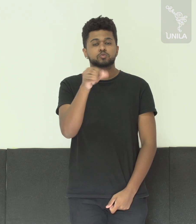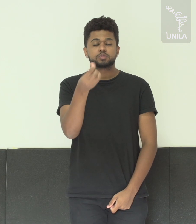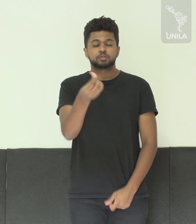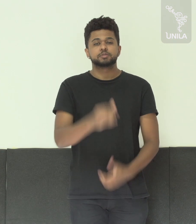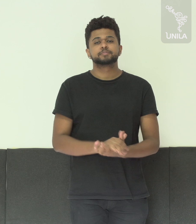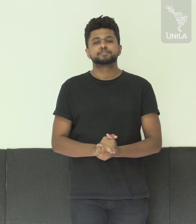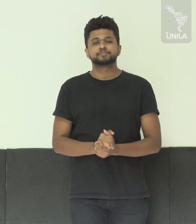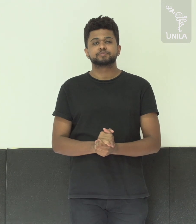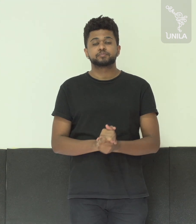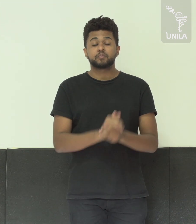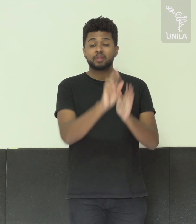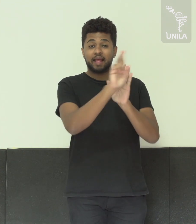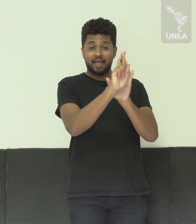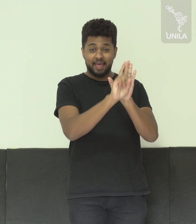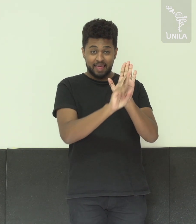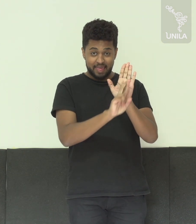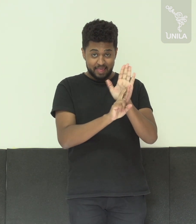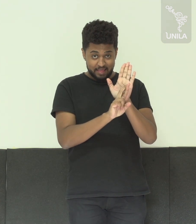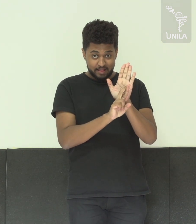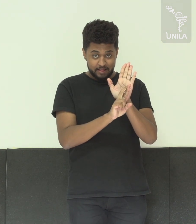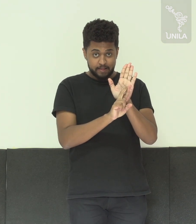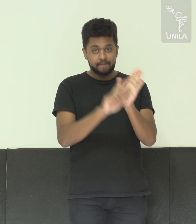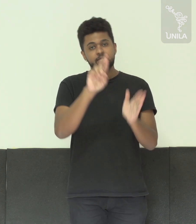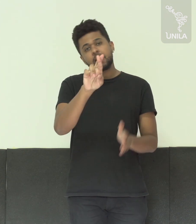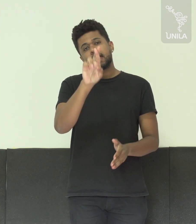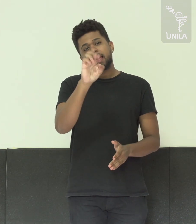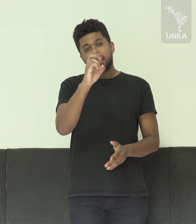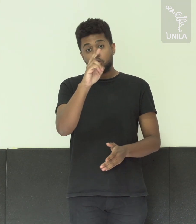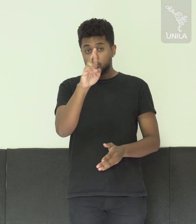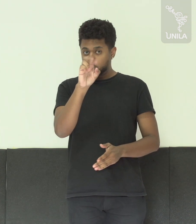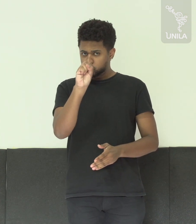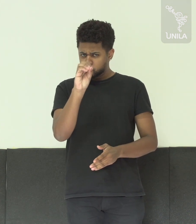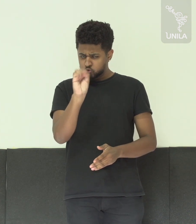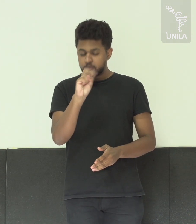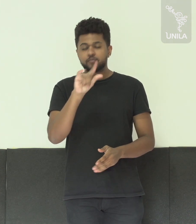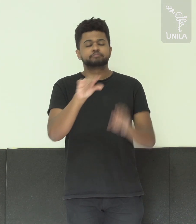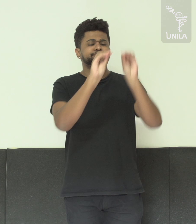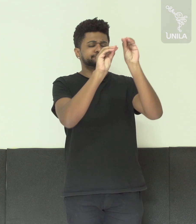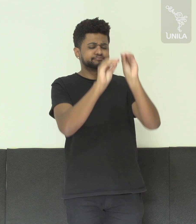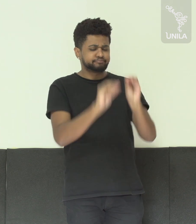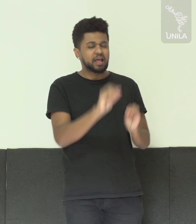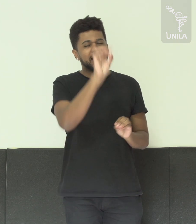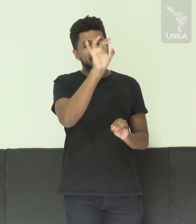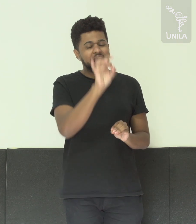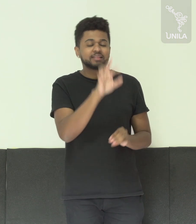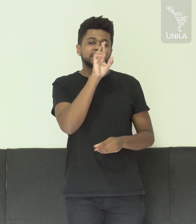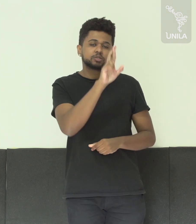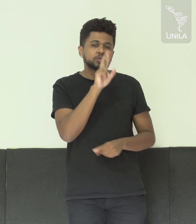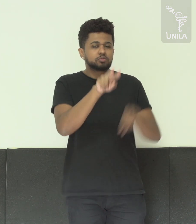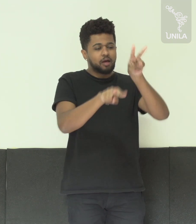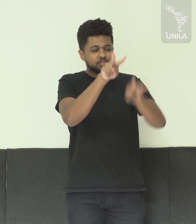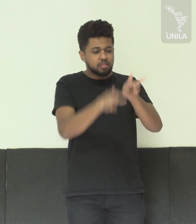7.3.6.6 As regras para a interposição de recursos serão publicadas a cada resultado de análise